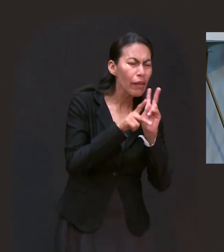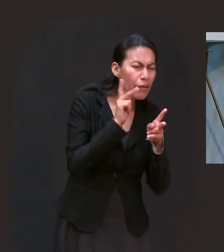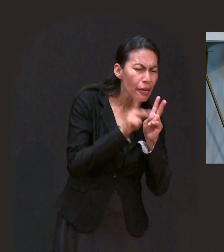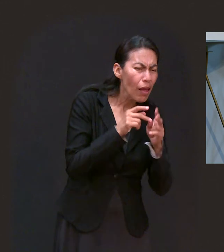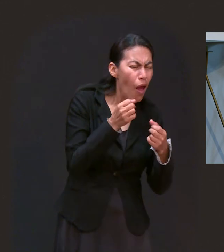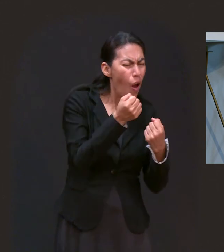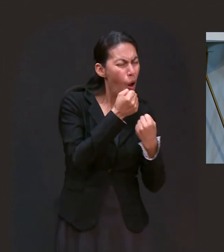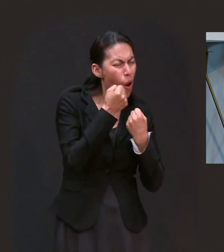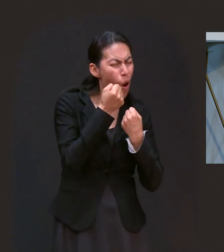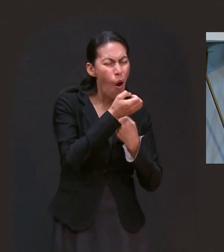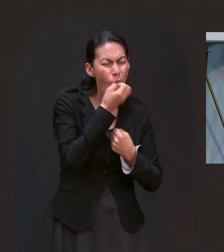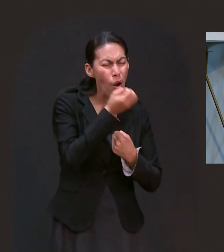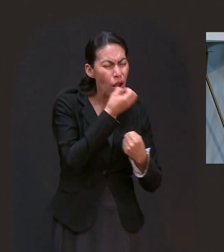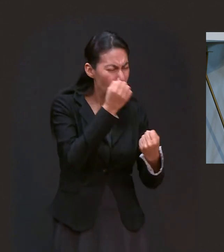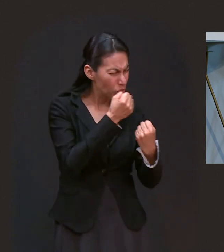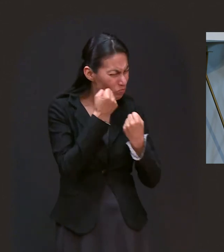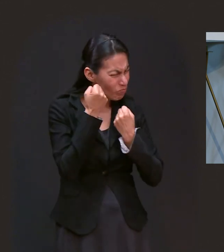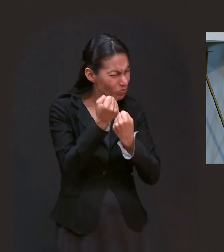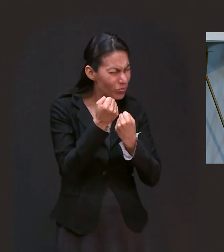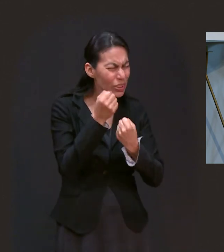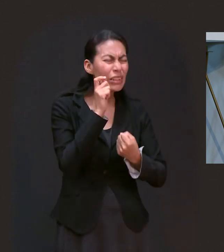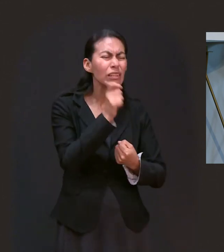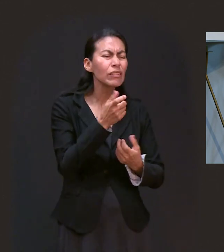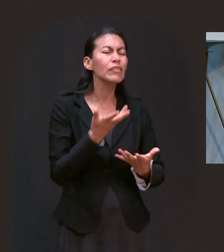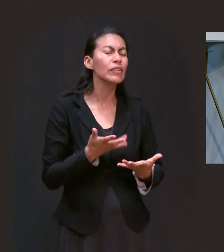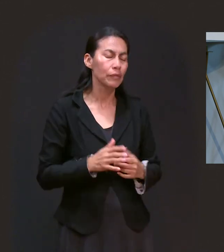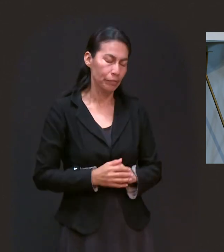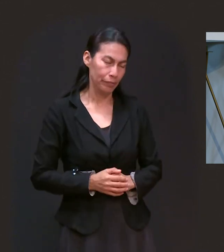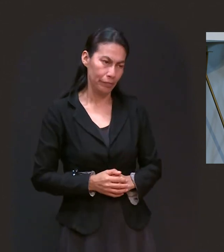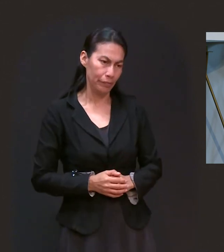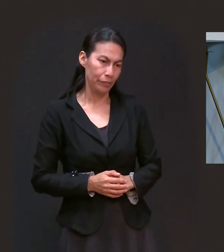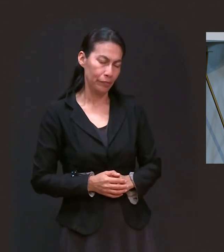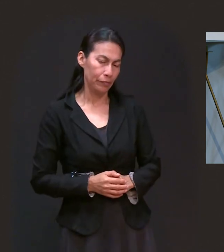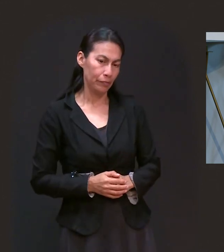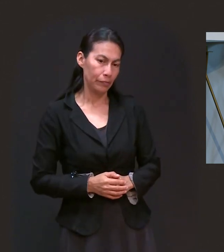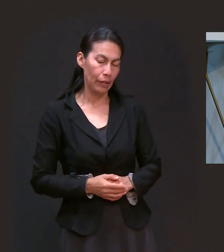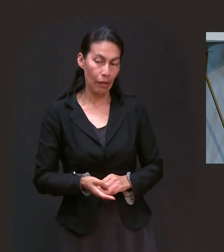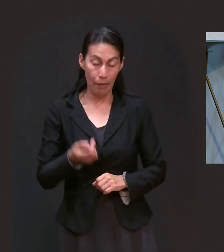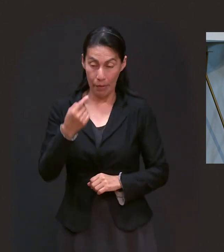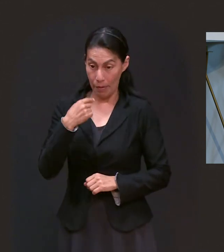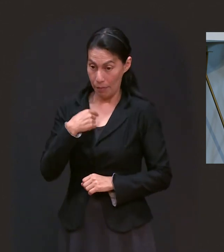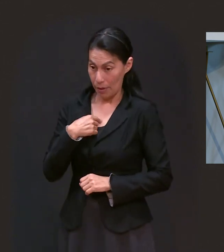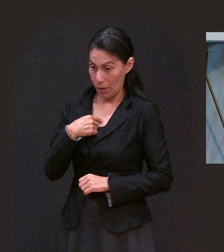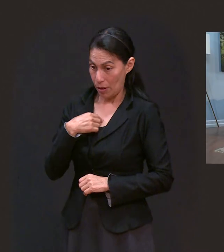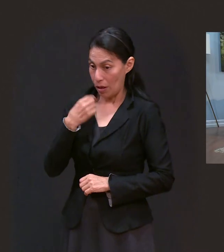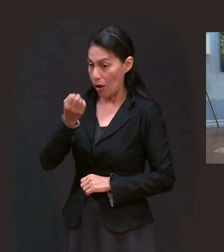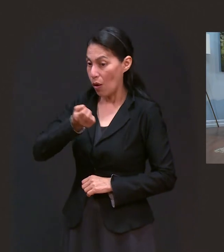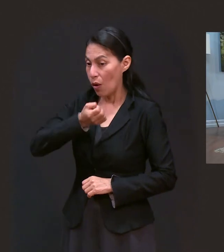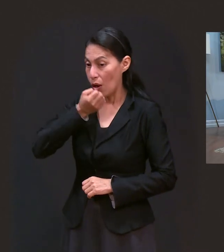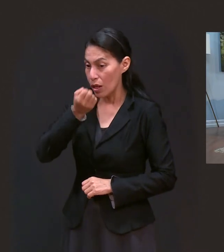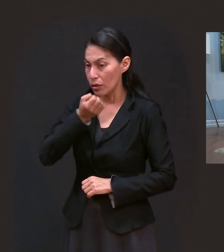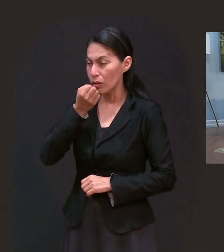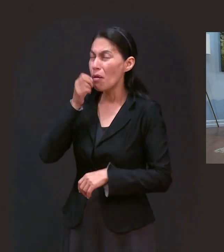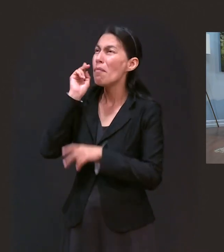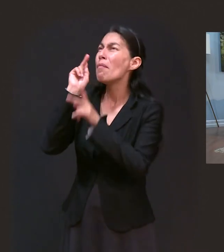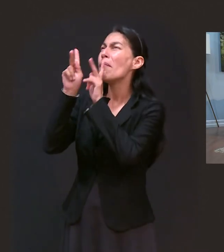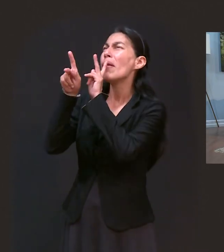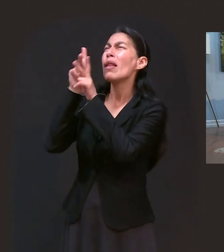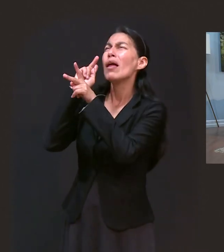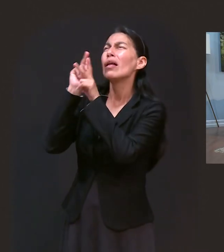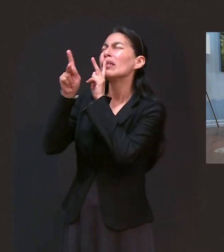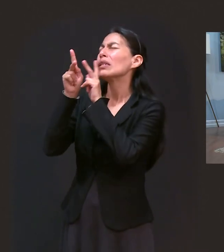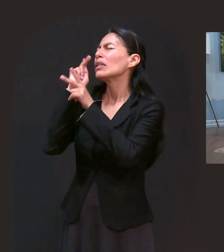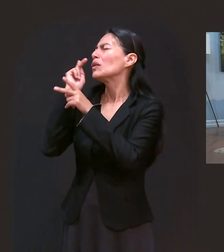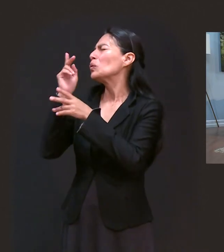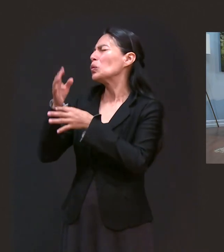algo del poder de la oración con que ha llegado a ser para ustedes la oración para mí en